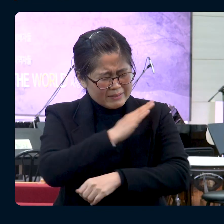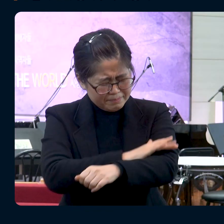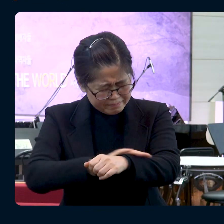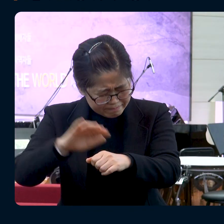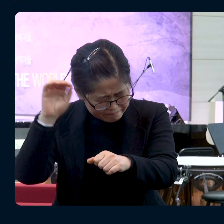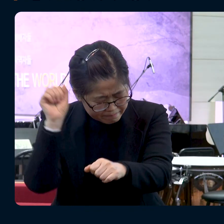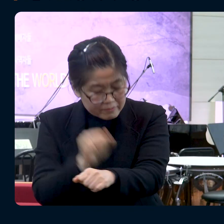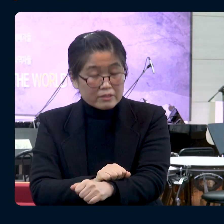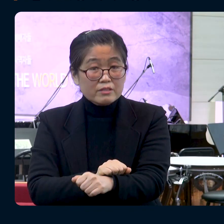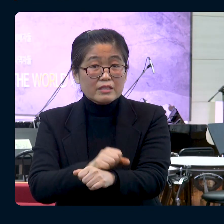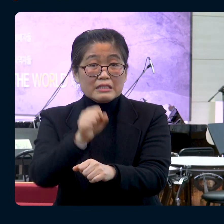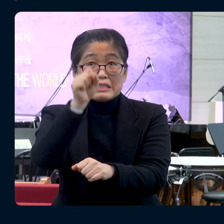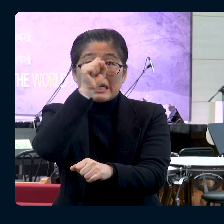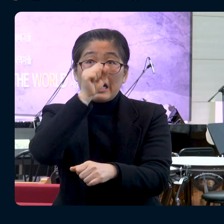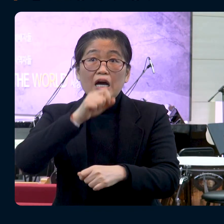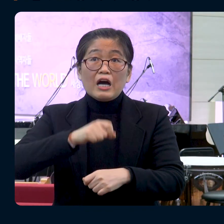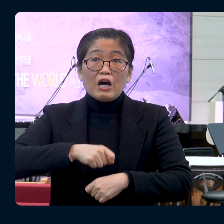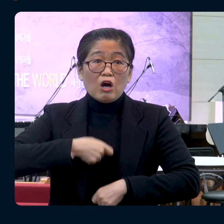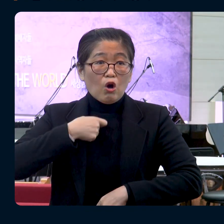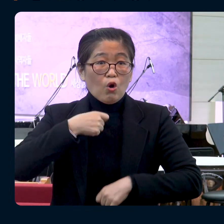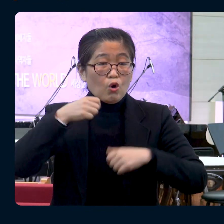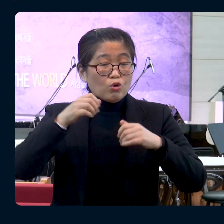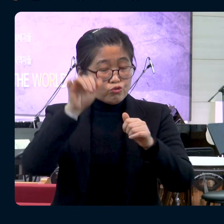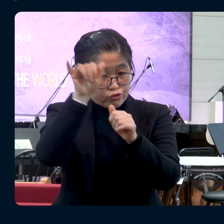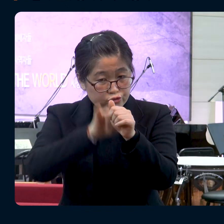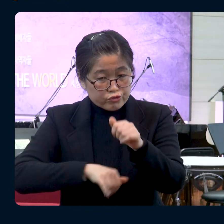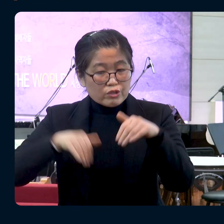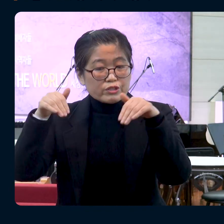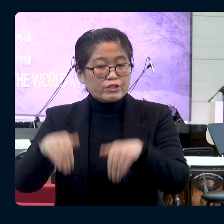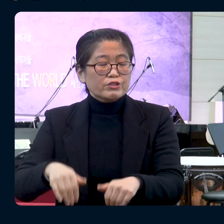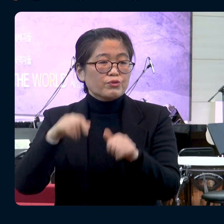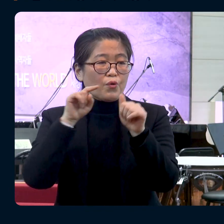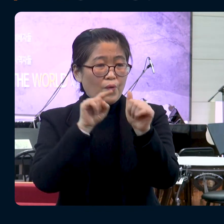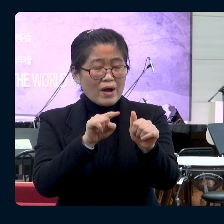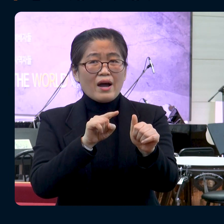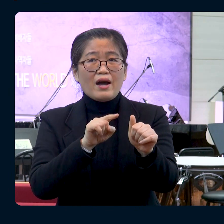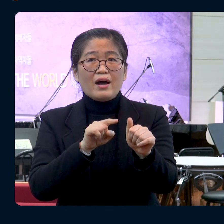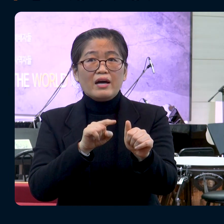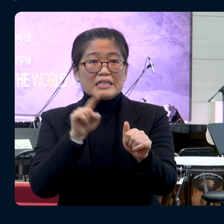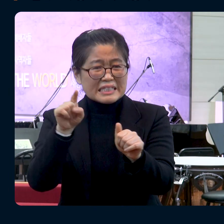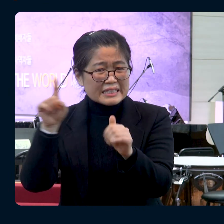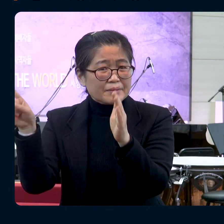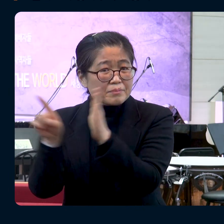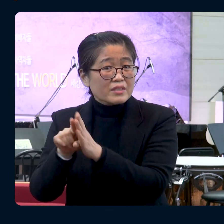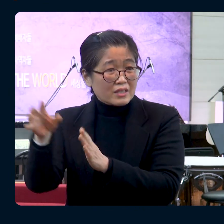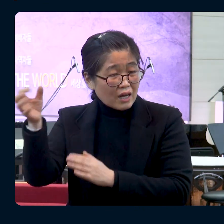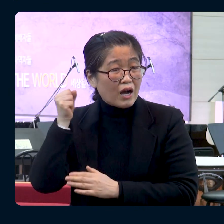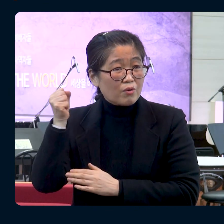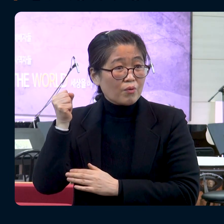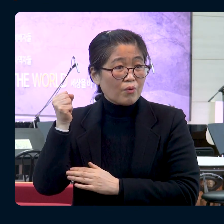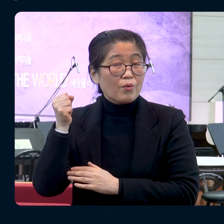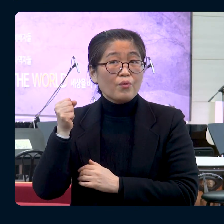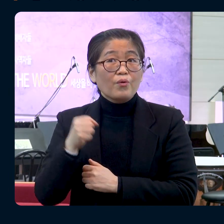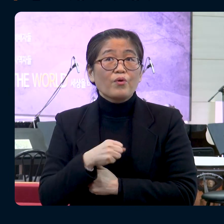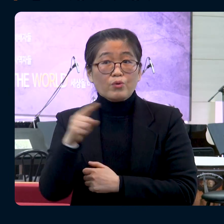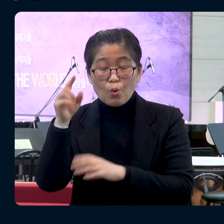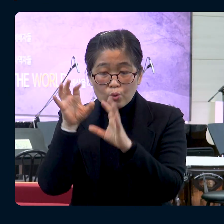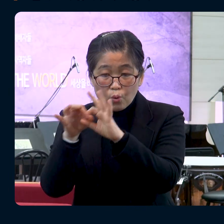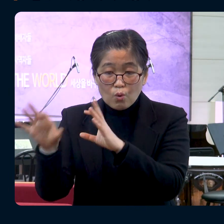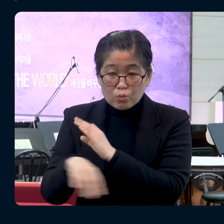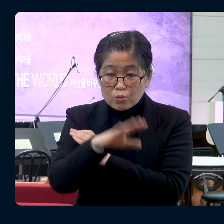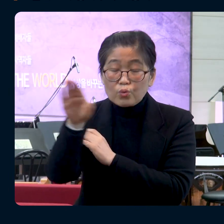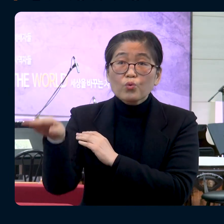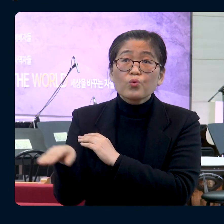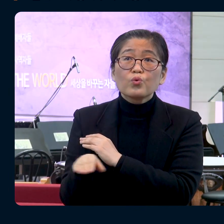주님이 나를 안아주시면서 잘하였도다 착하고 충성된 종아, 이 한 말씀 하시면 그거면 됐다고 생각하고 바로 그 믿음,